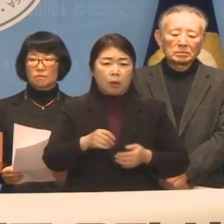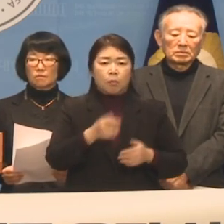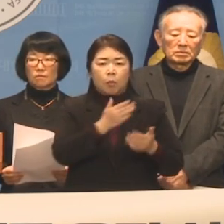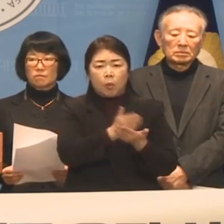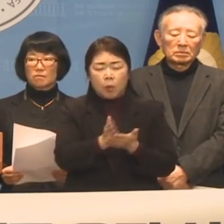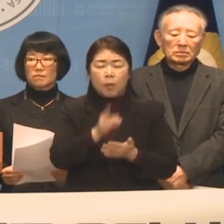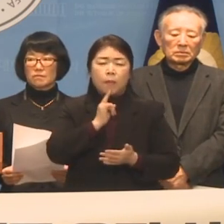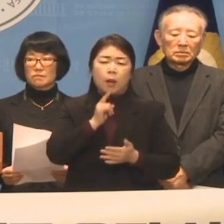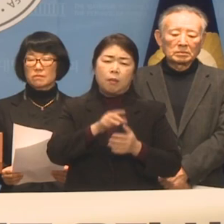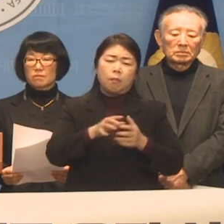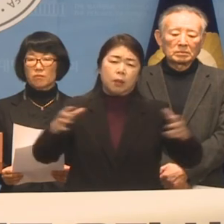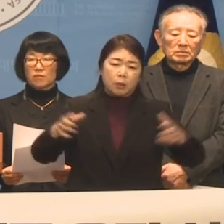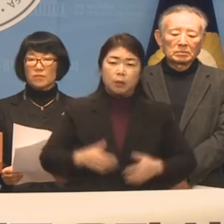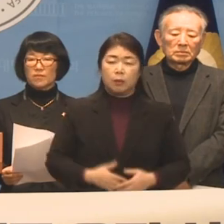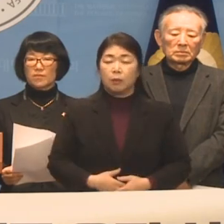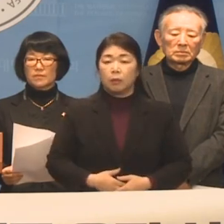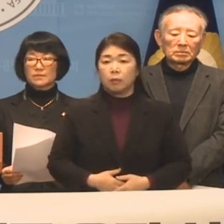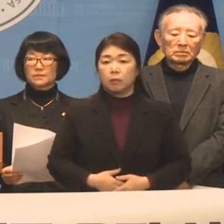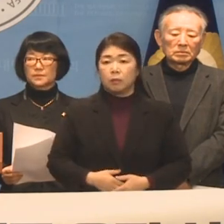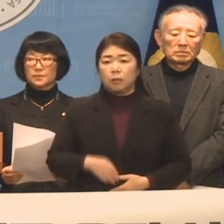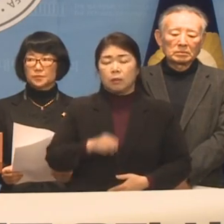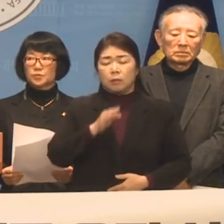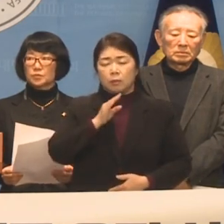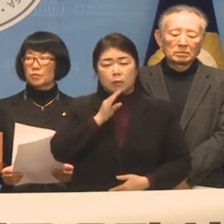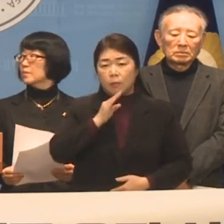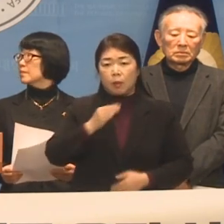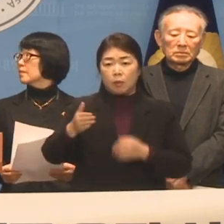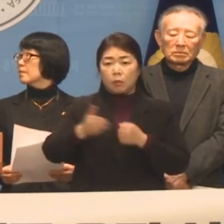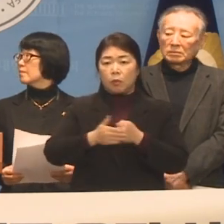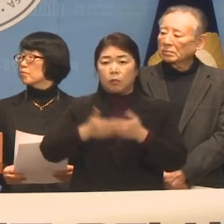되지 않는, 특히